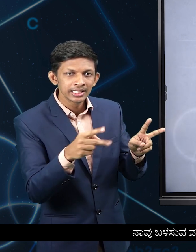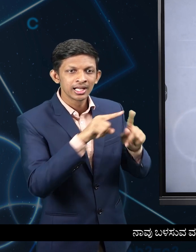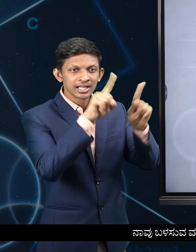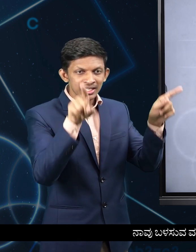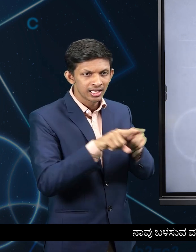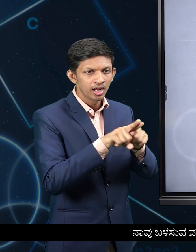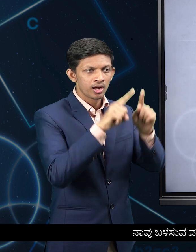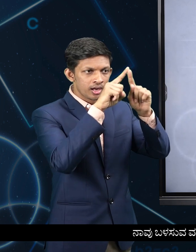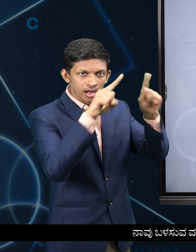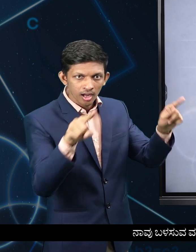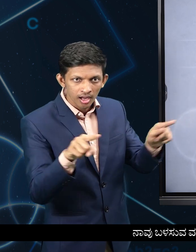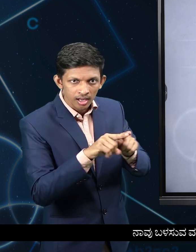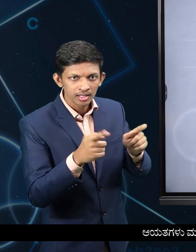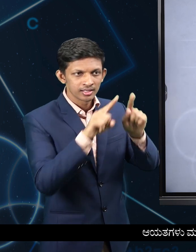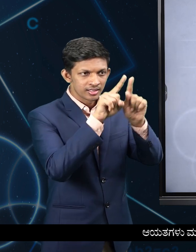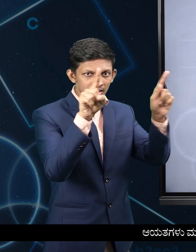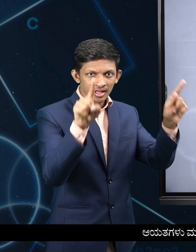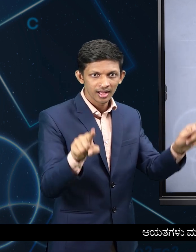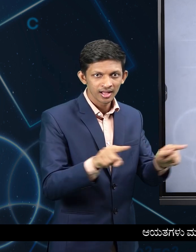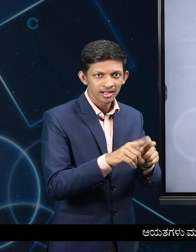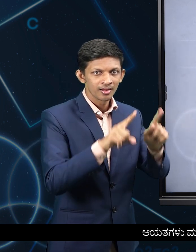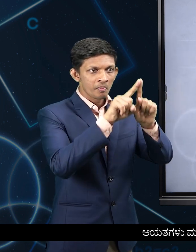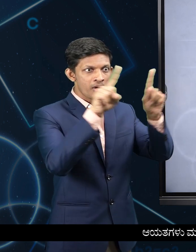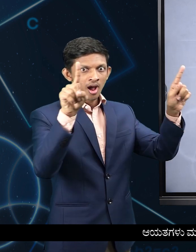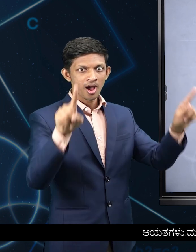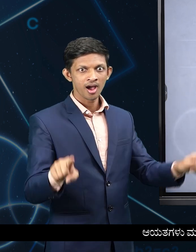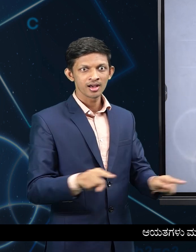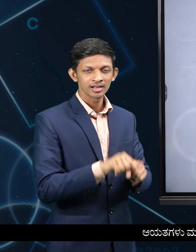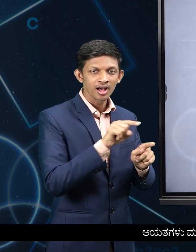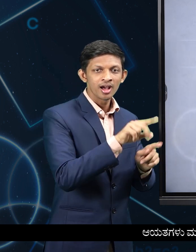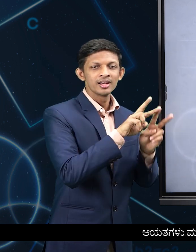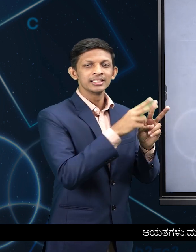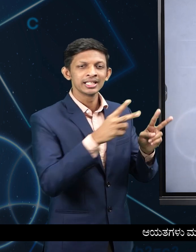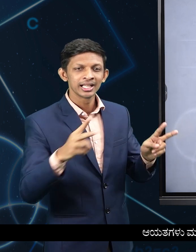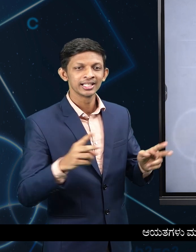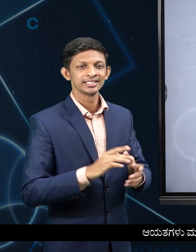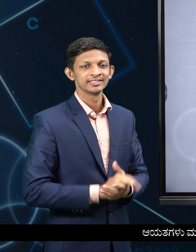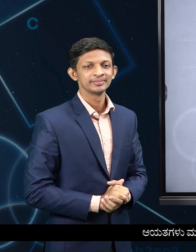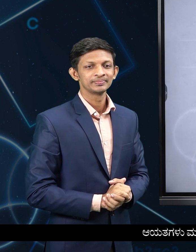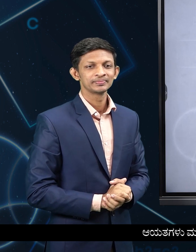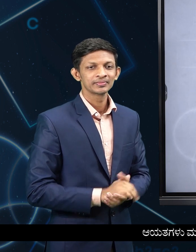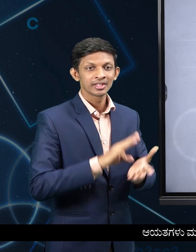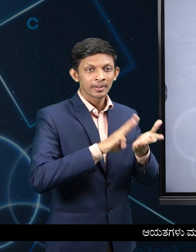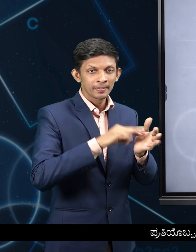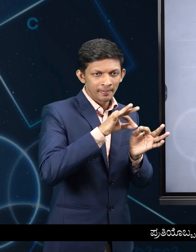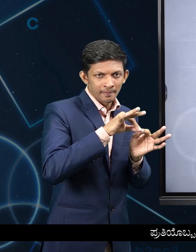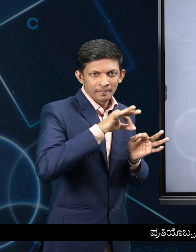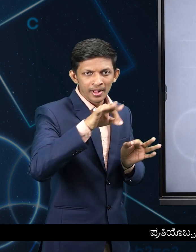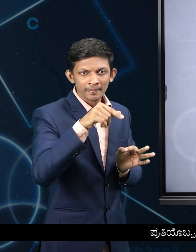ತ್ರಿಕೋನಗಳು, ಚೌಕಗಳು, ಆಯತಗಳು ಮುಂತಾದ ವಿವಿಧ ಆಕಾರಗಳನ್ನು ಸಹ ನಾವು ನೋಡಬಹುದು. ಪ್ರತಿಯೊಬ್ಬರ